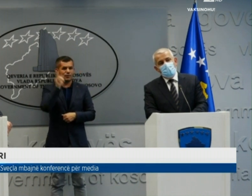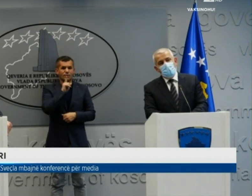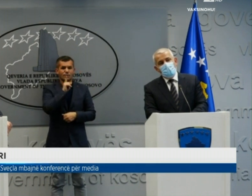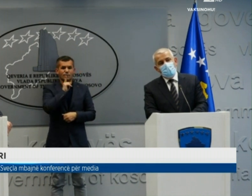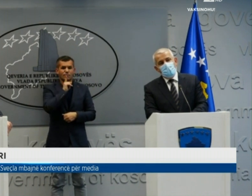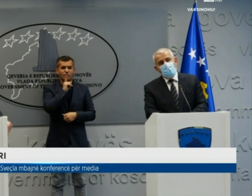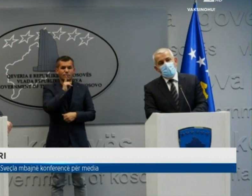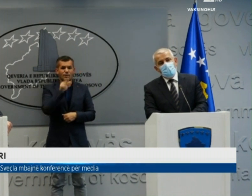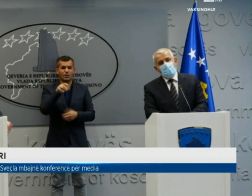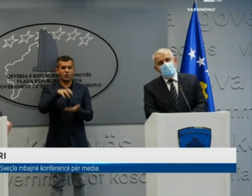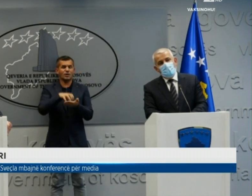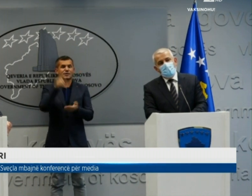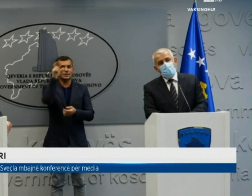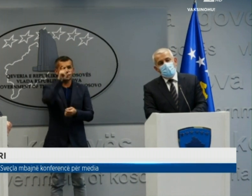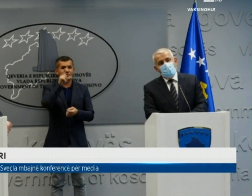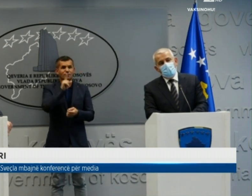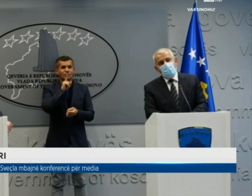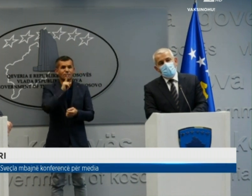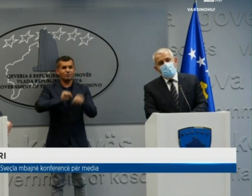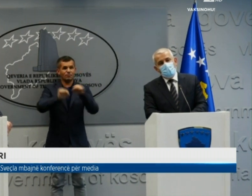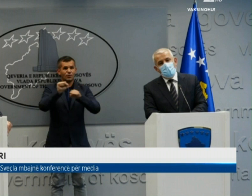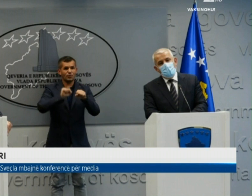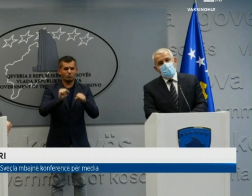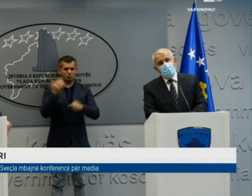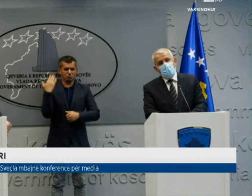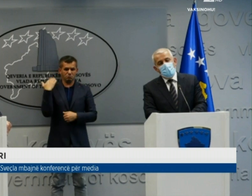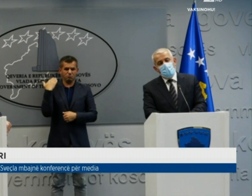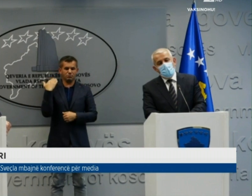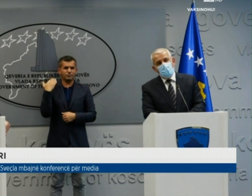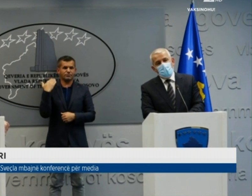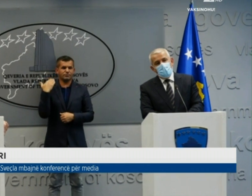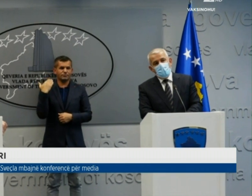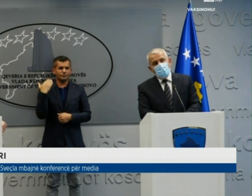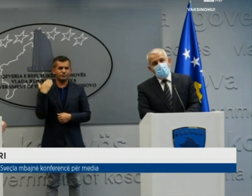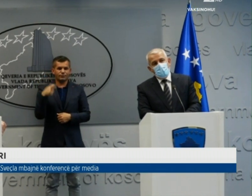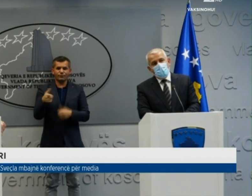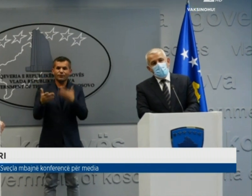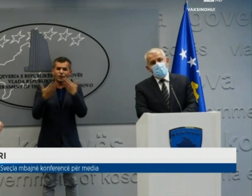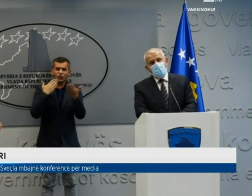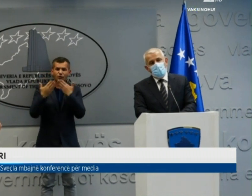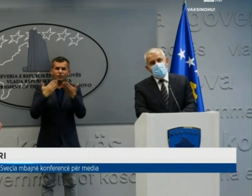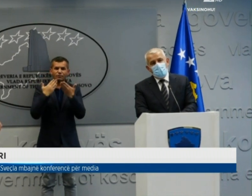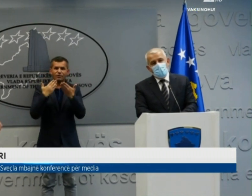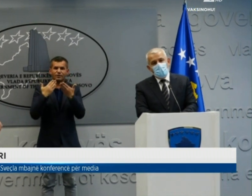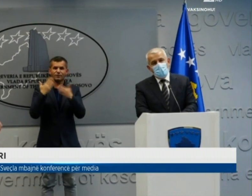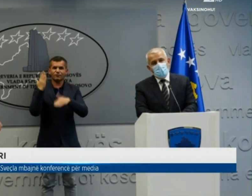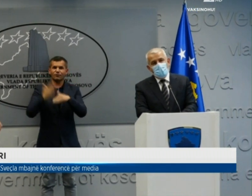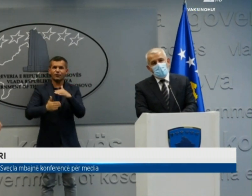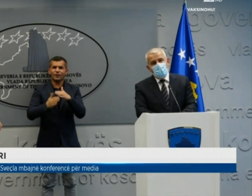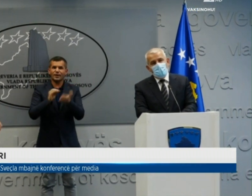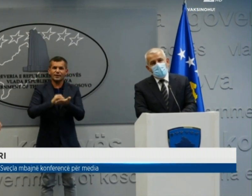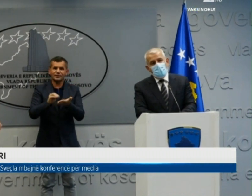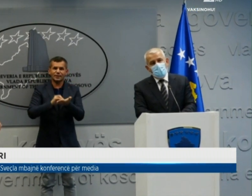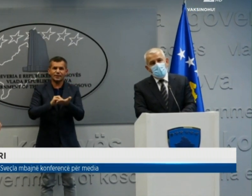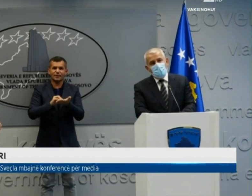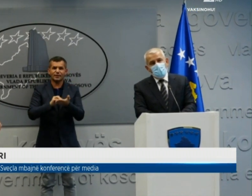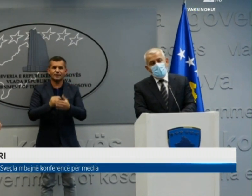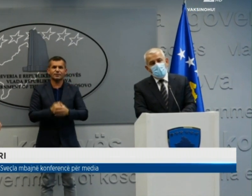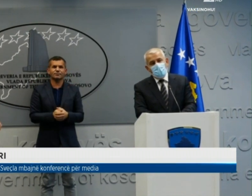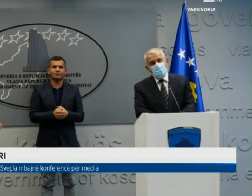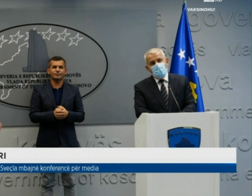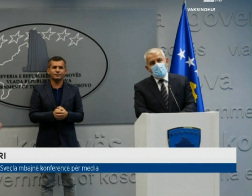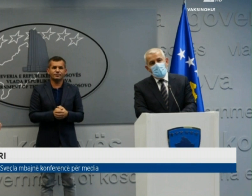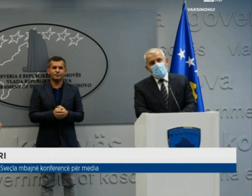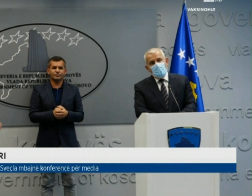krye të listës serbe, e keni mbrojt paka shumë, po thamë, në konferencën e fundit, megjithatë